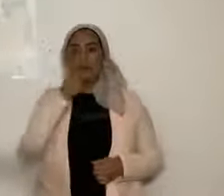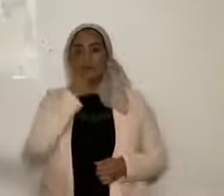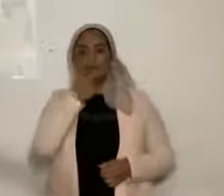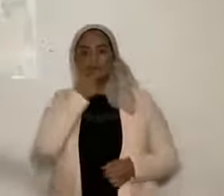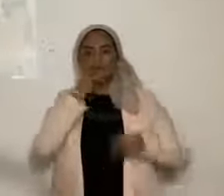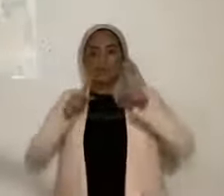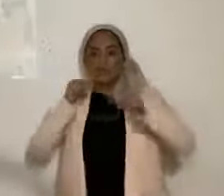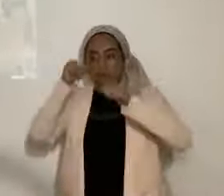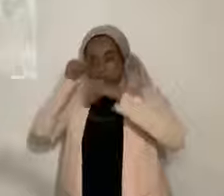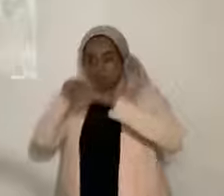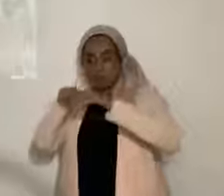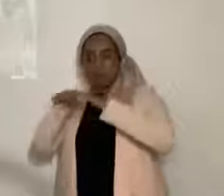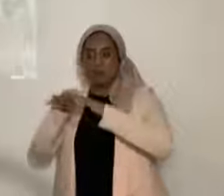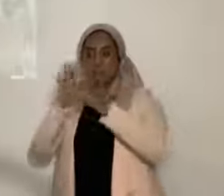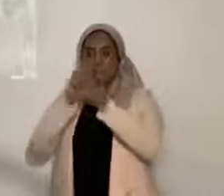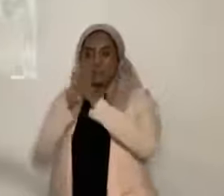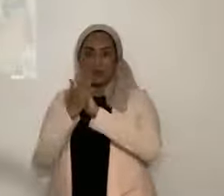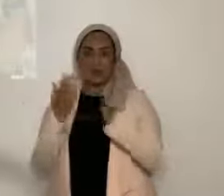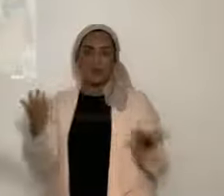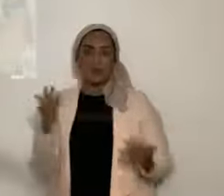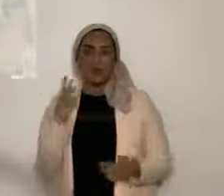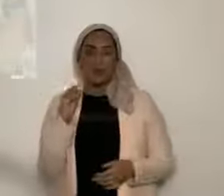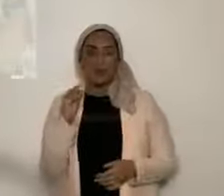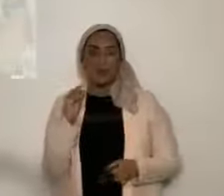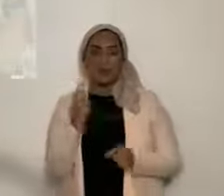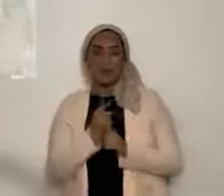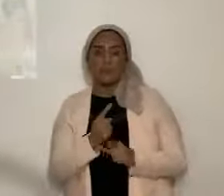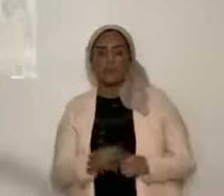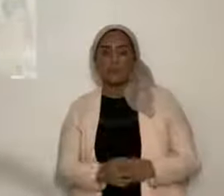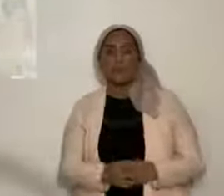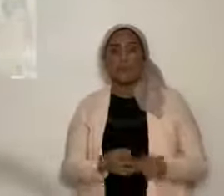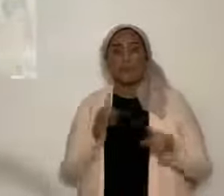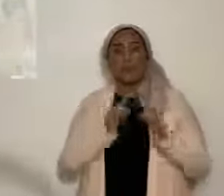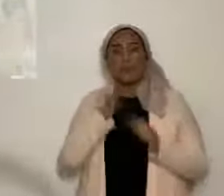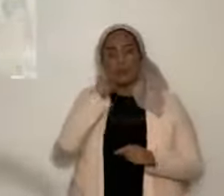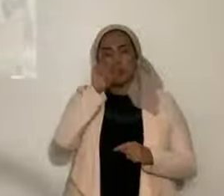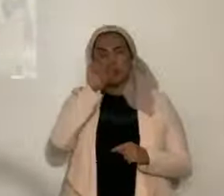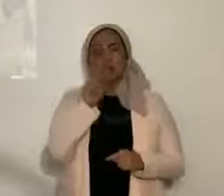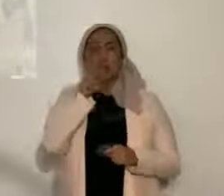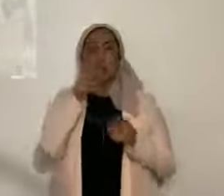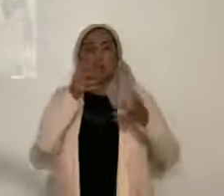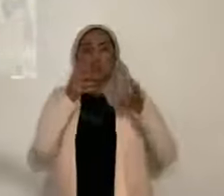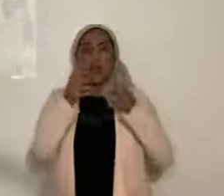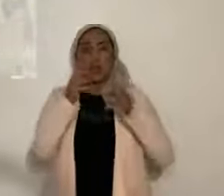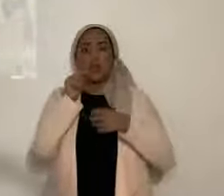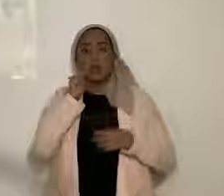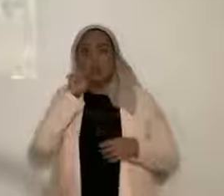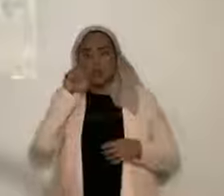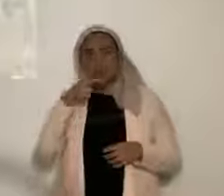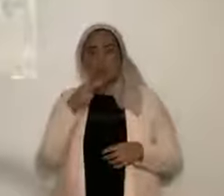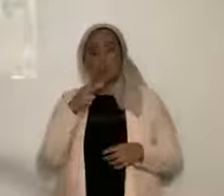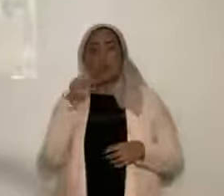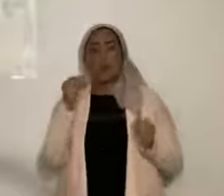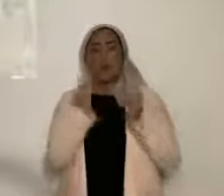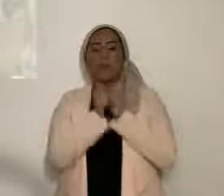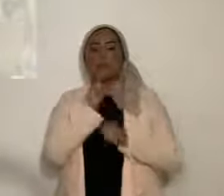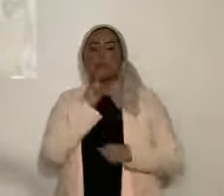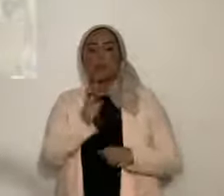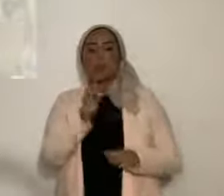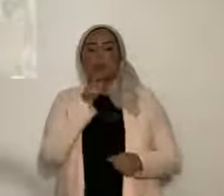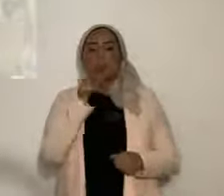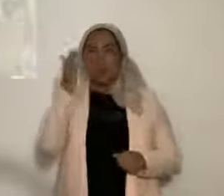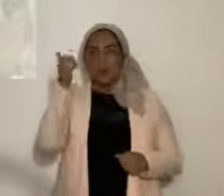bien? ¡Qué tremendo! ¡Qué tremendo! Pero tú sí has querido, y con la verdad. ¿Quién es